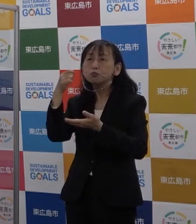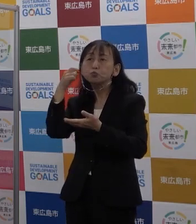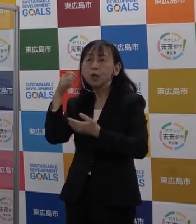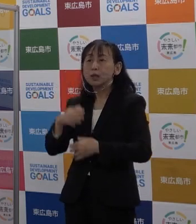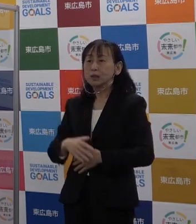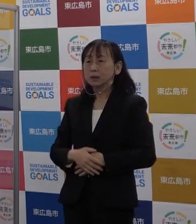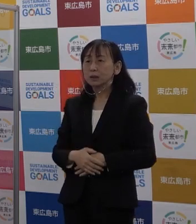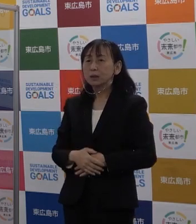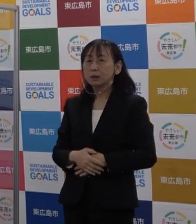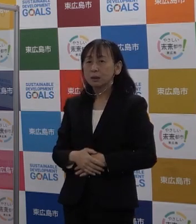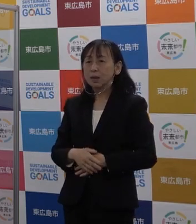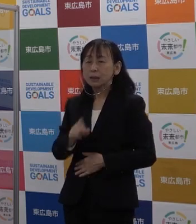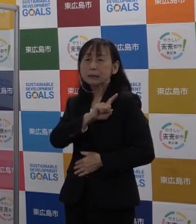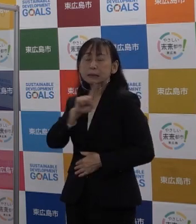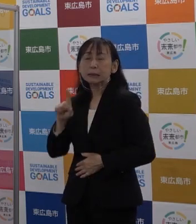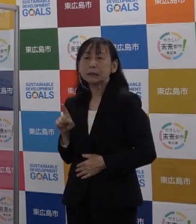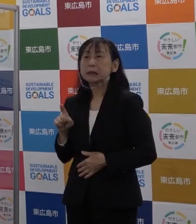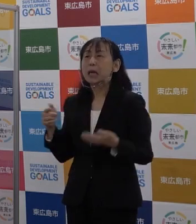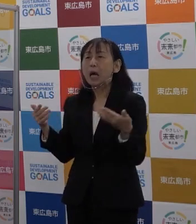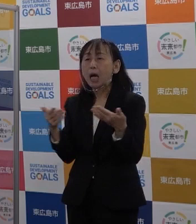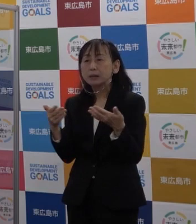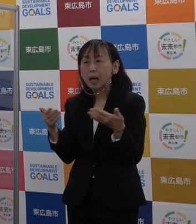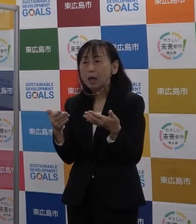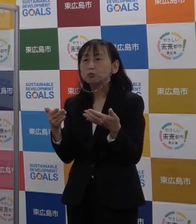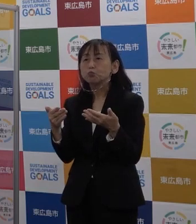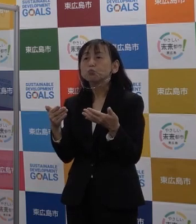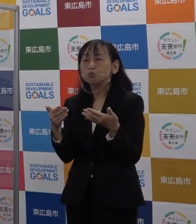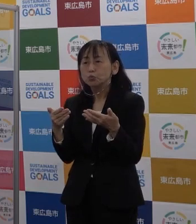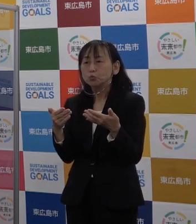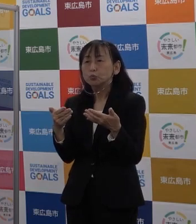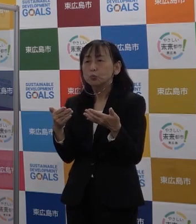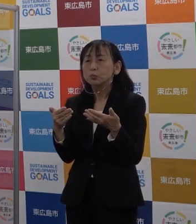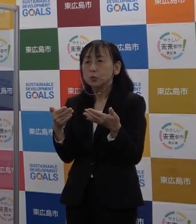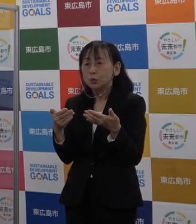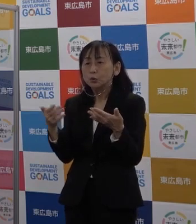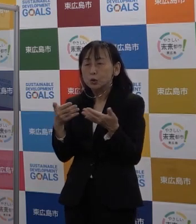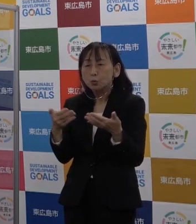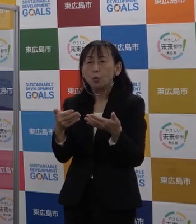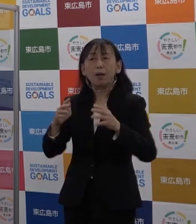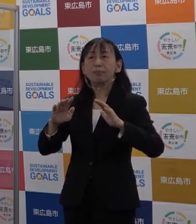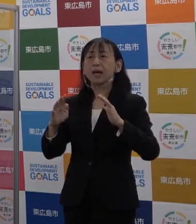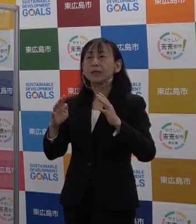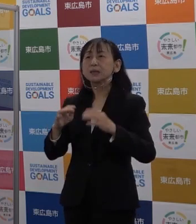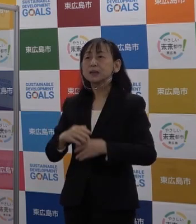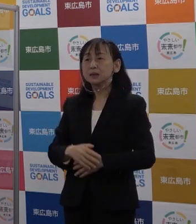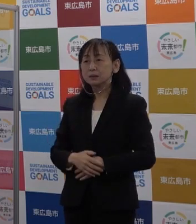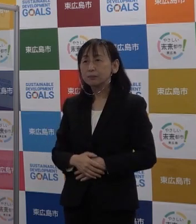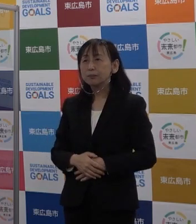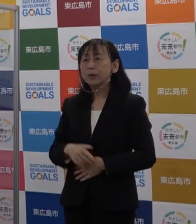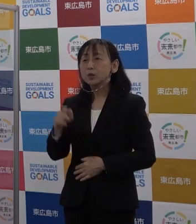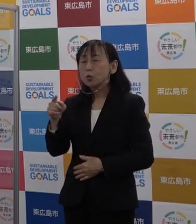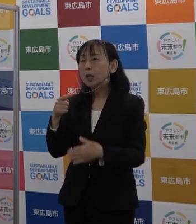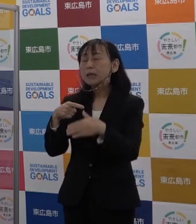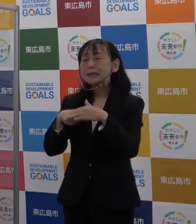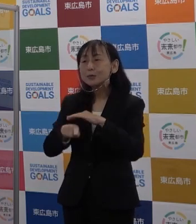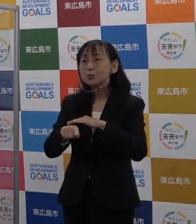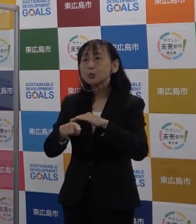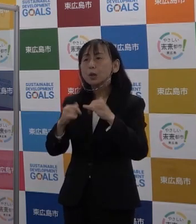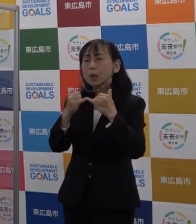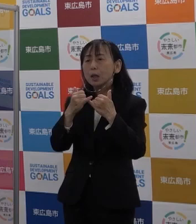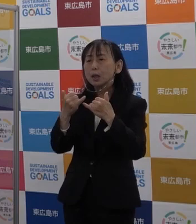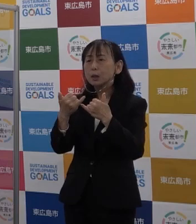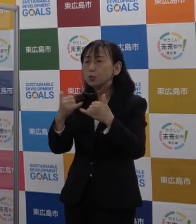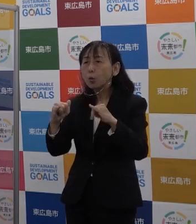フルタイムで、そこで働くというような環境がなかなか作りづらいということであります。まあ、こういうことが原因となって人口流